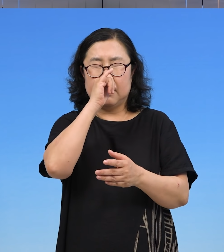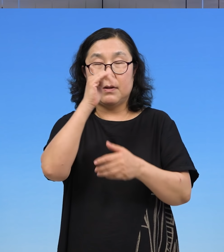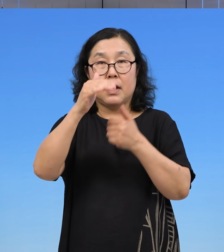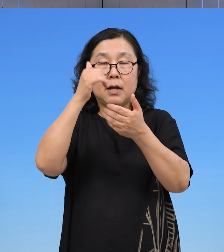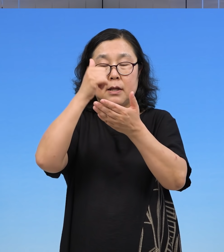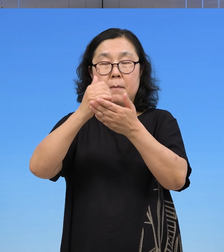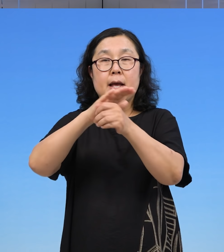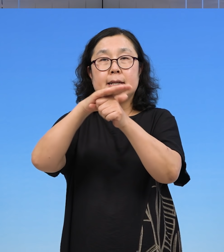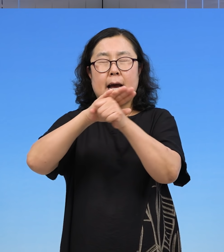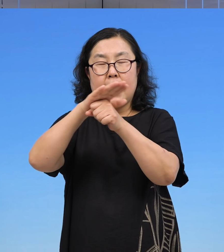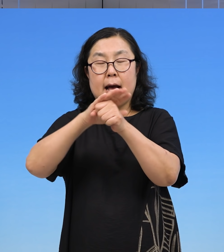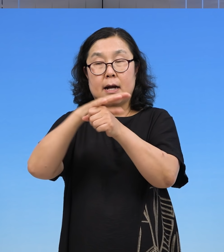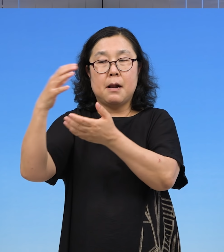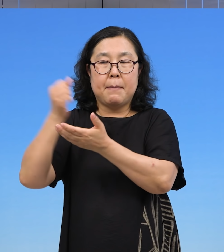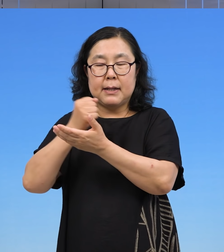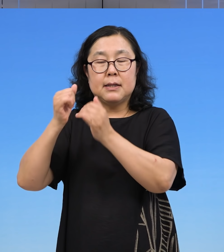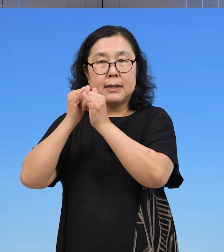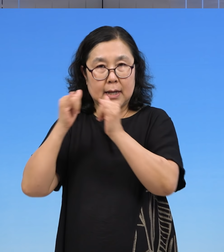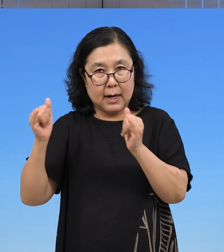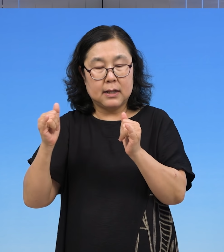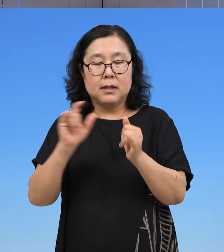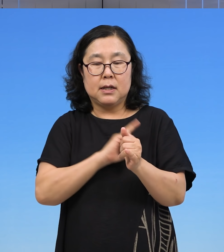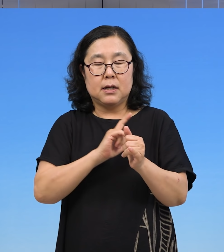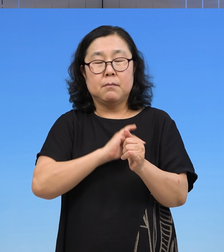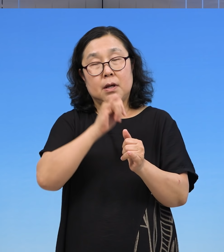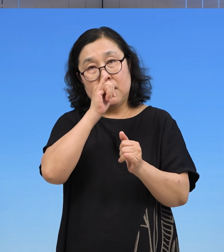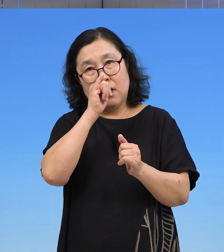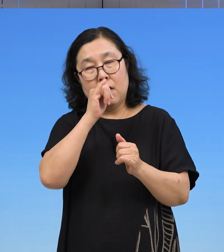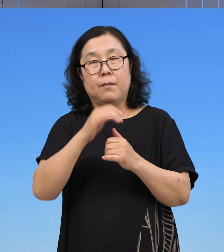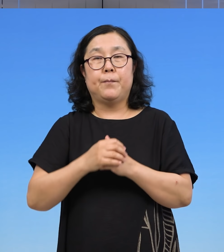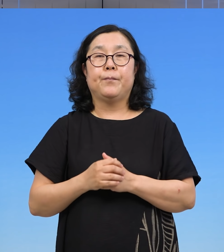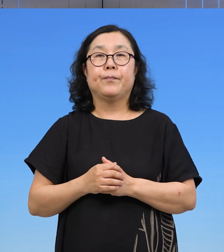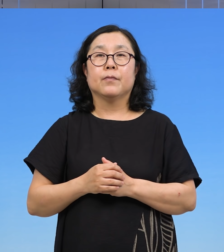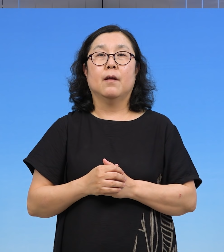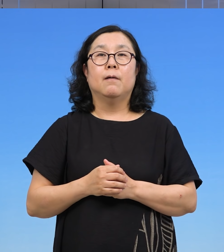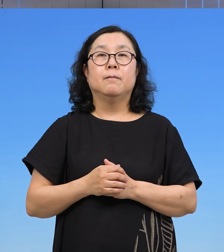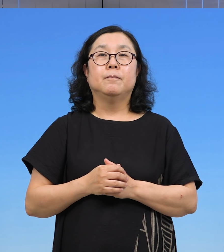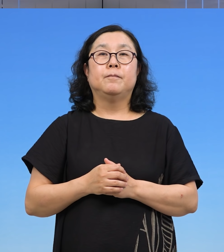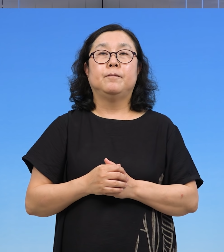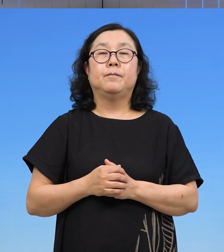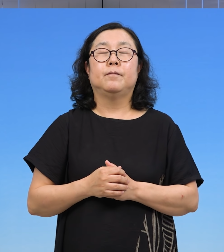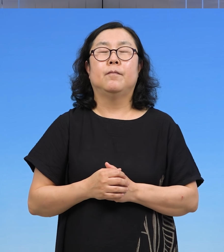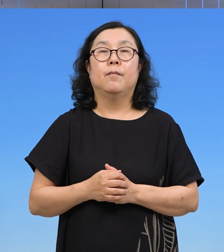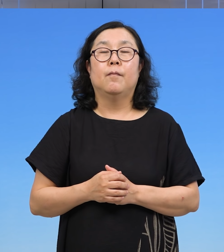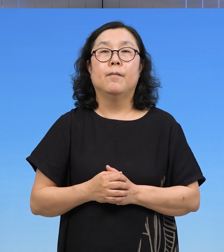하나님의 사랑을 받은 존재 여호와께서 사랑하시는 존재